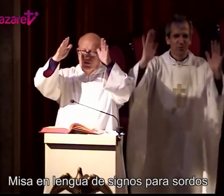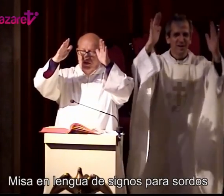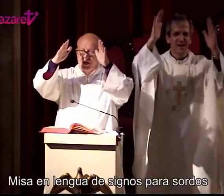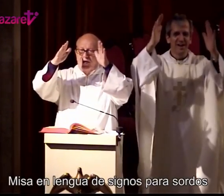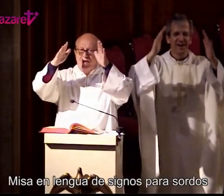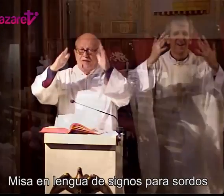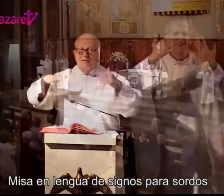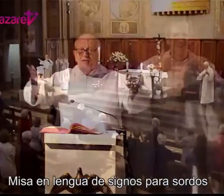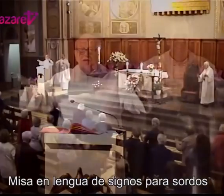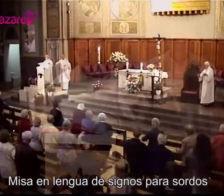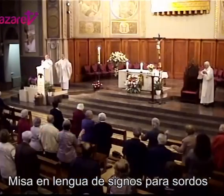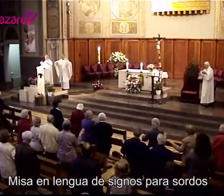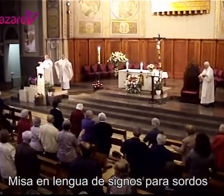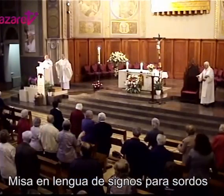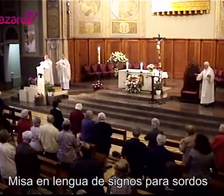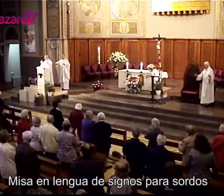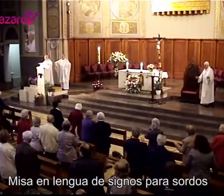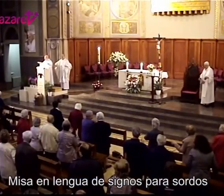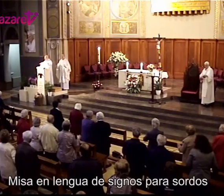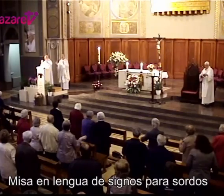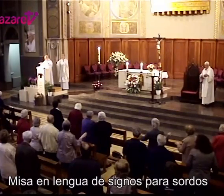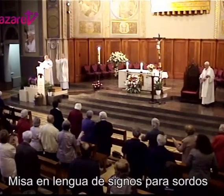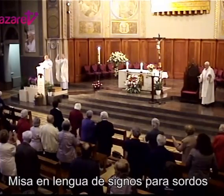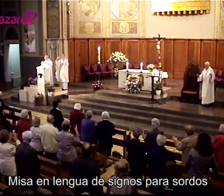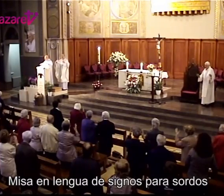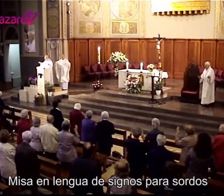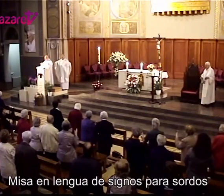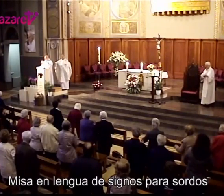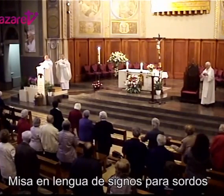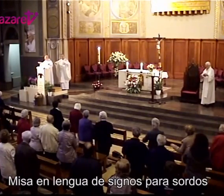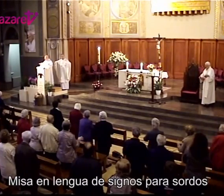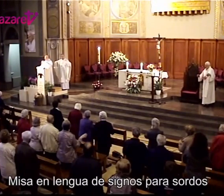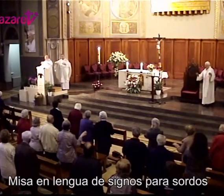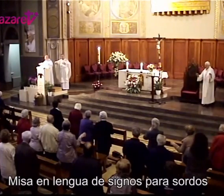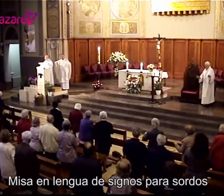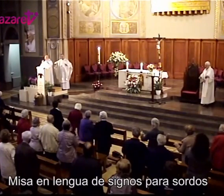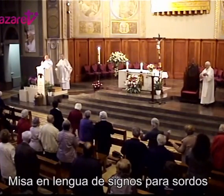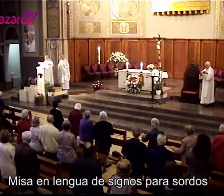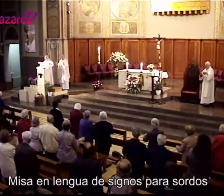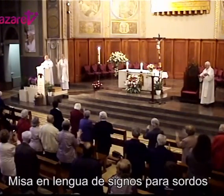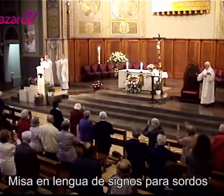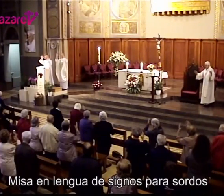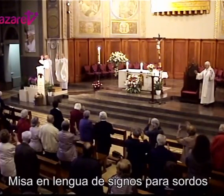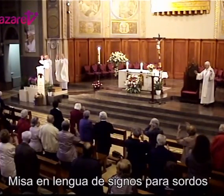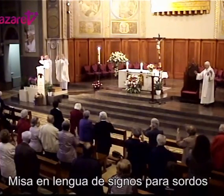aleluya, aleluya, aleluya, aleluya, aleluya.